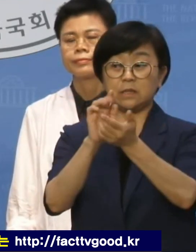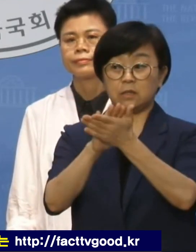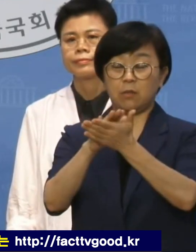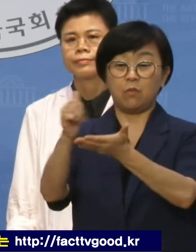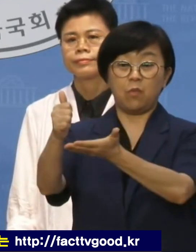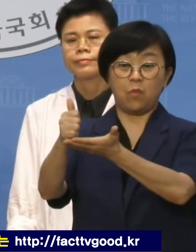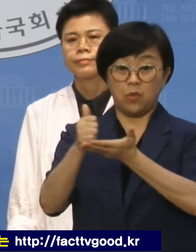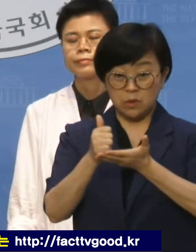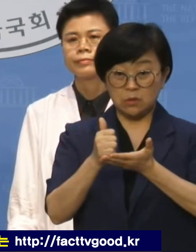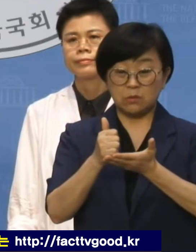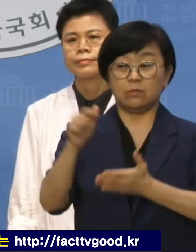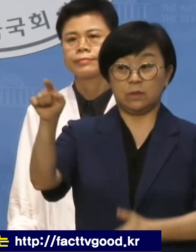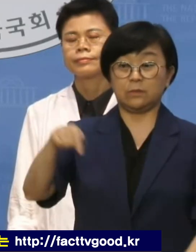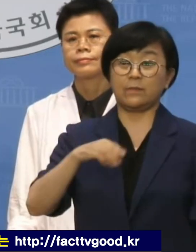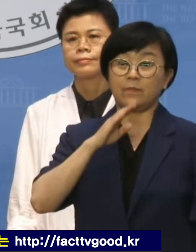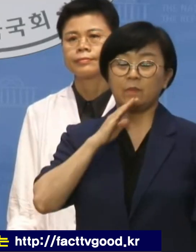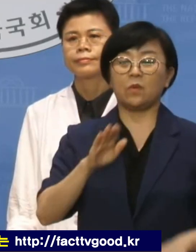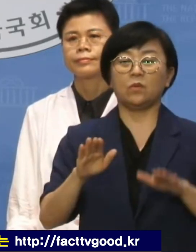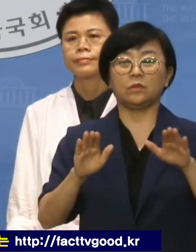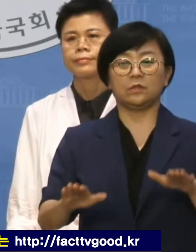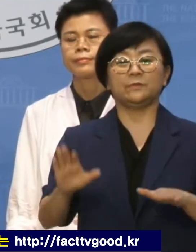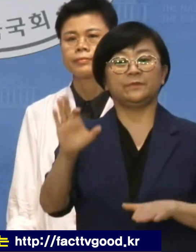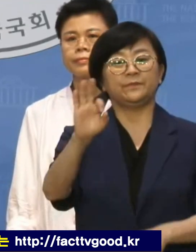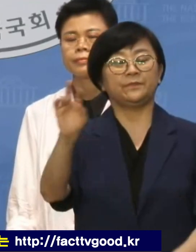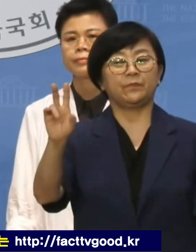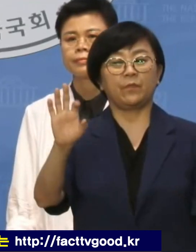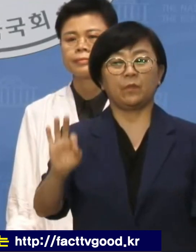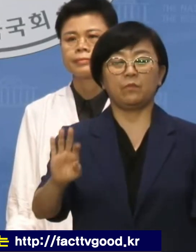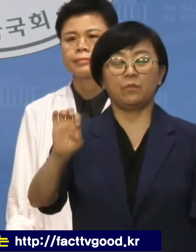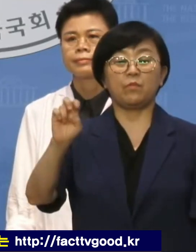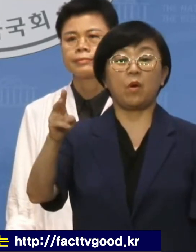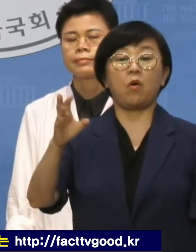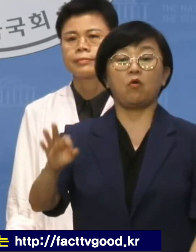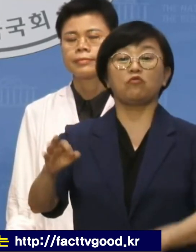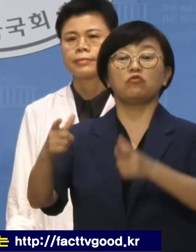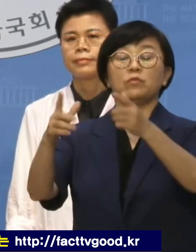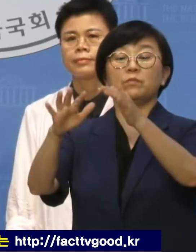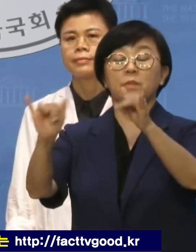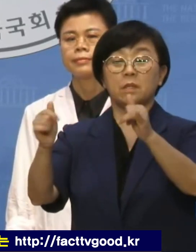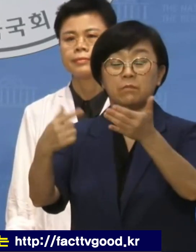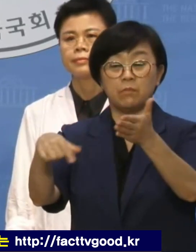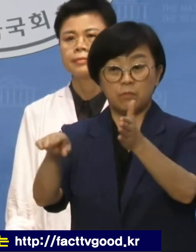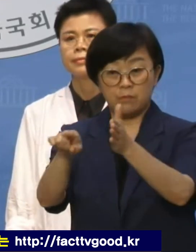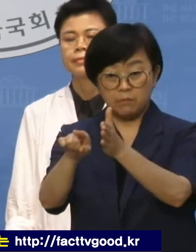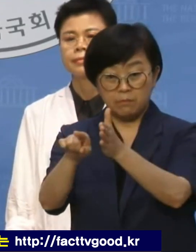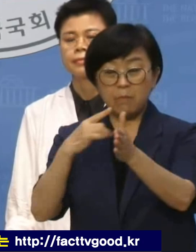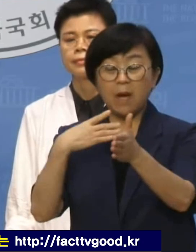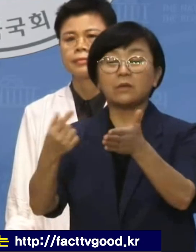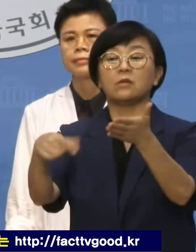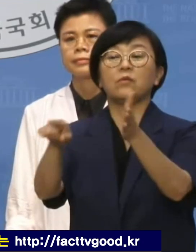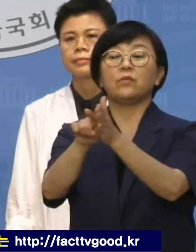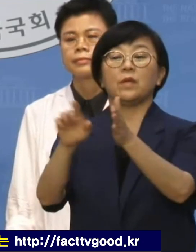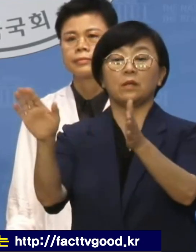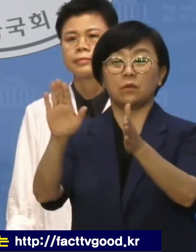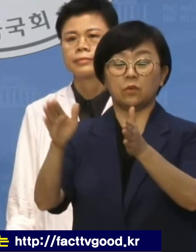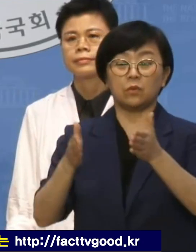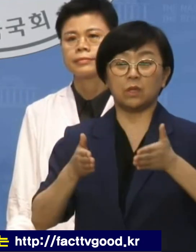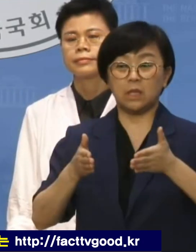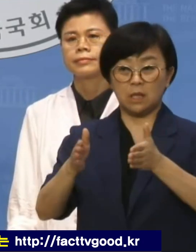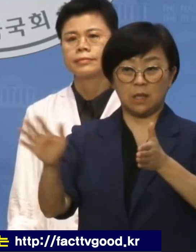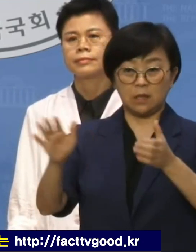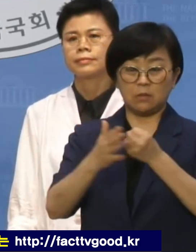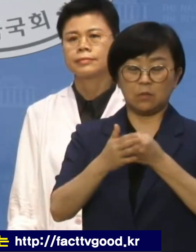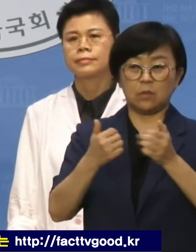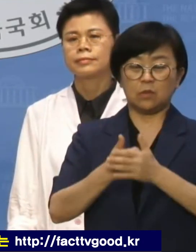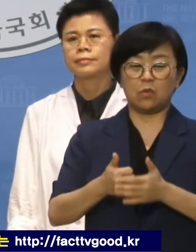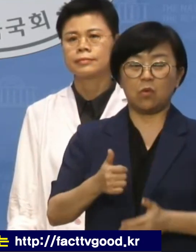와서 여기서 기자회견 했습니다. 오늘은 사실 양평군민들만을 위한 도로는 아니잖아요. 우리 양평군민들을 위한 도로이자 또